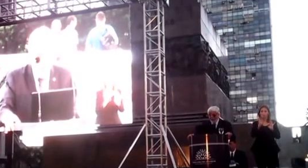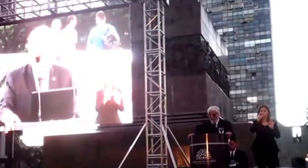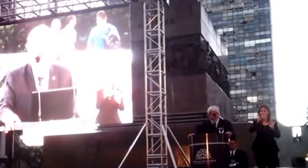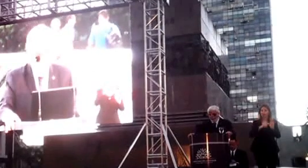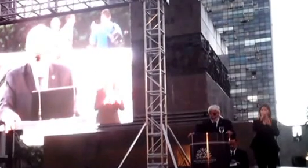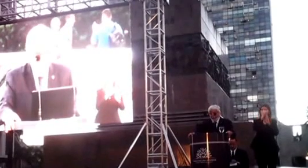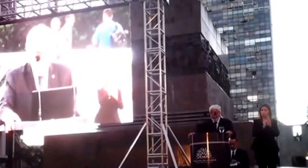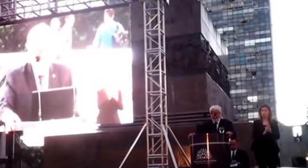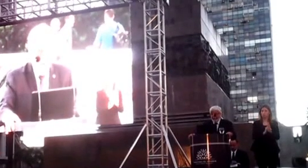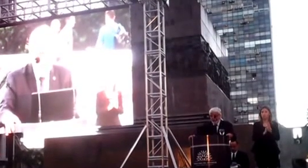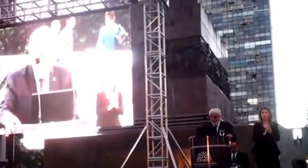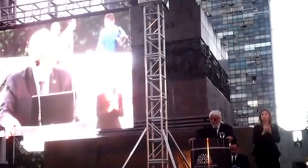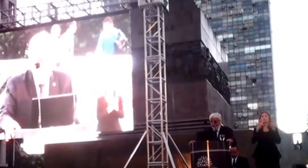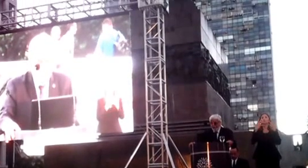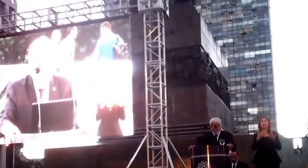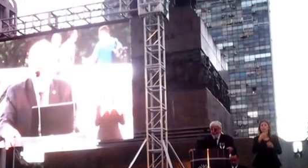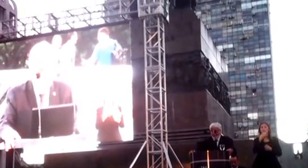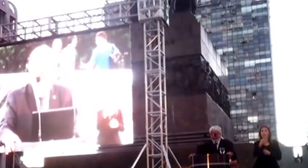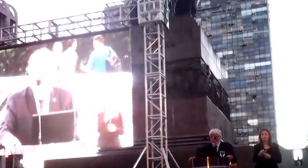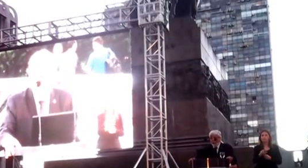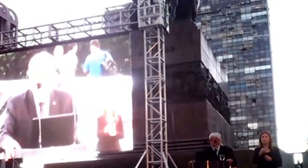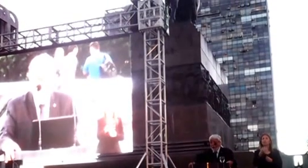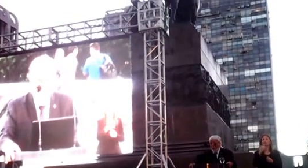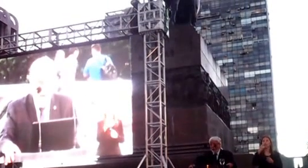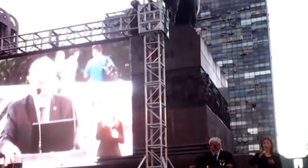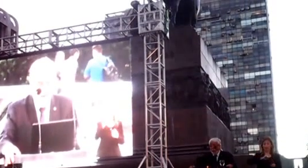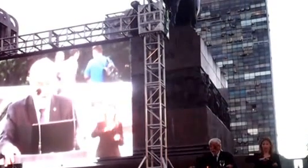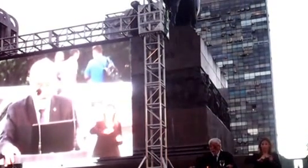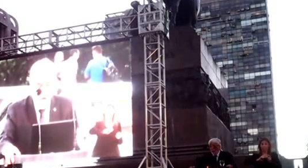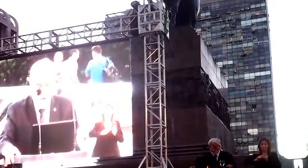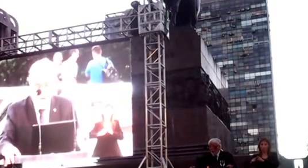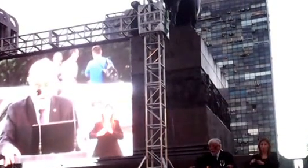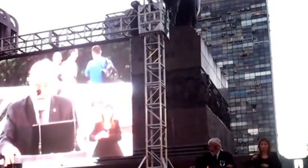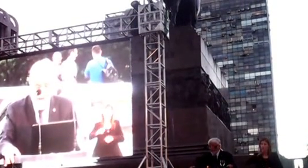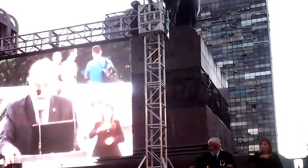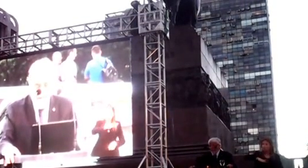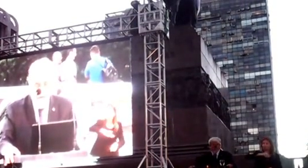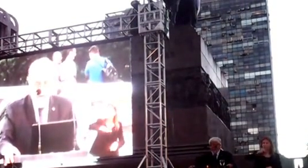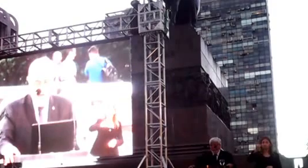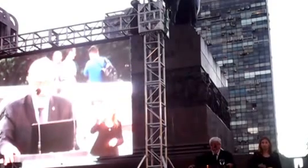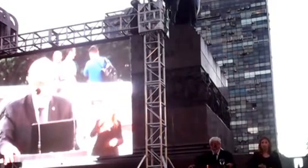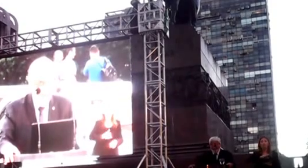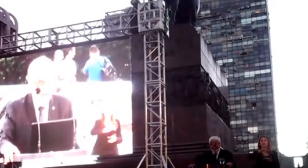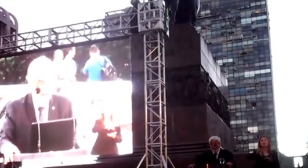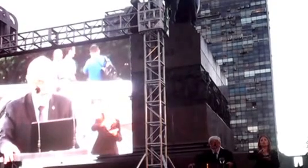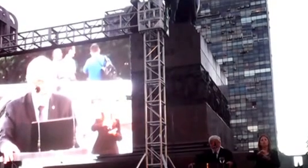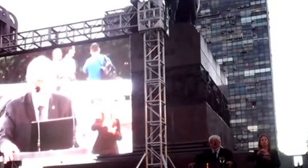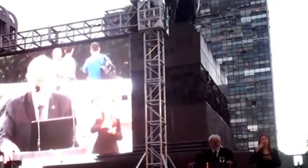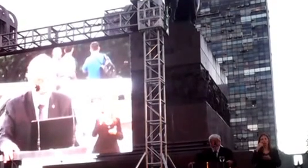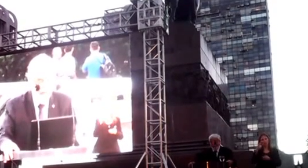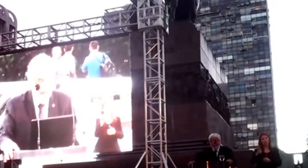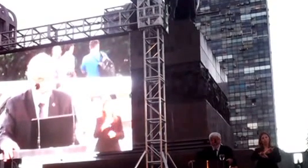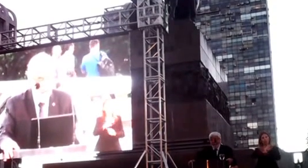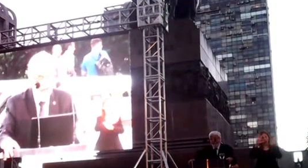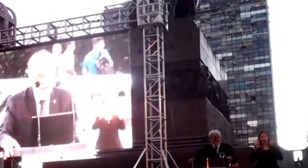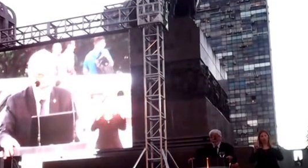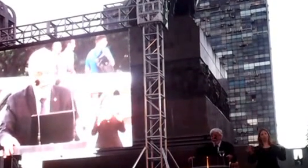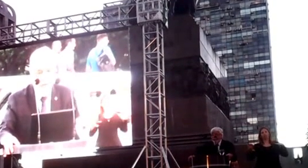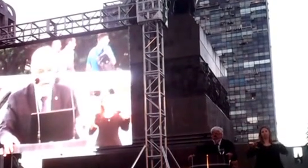Montevideo. Es decir, que la reestructura hoy consolidada tiene un correlato objetivo